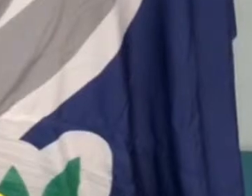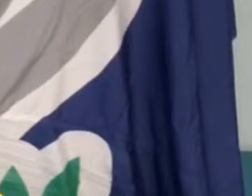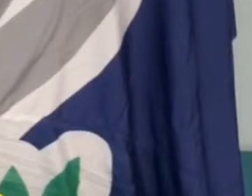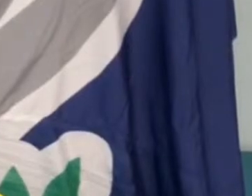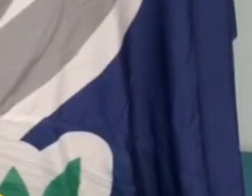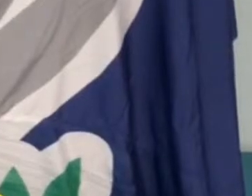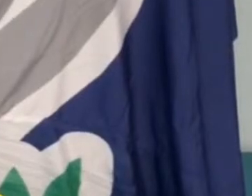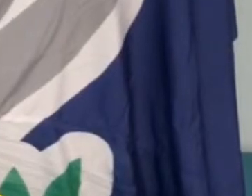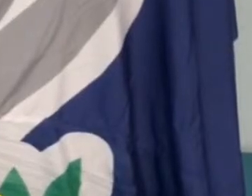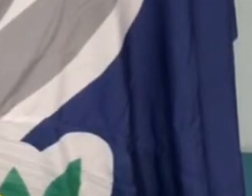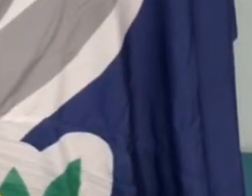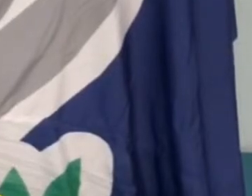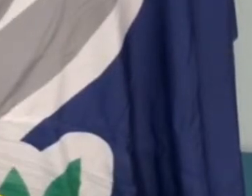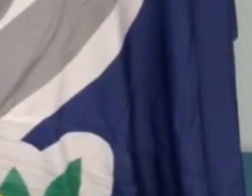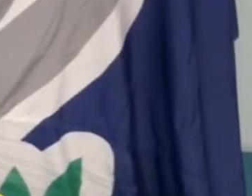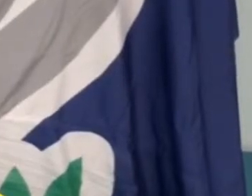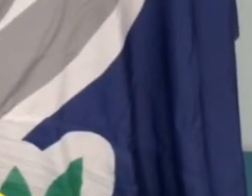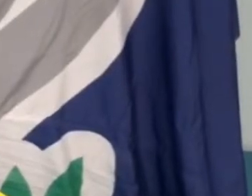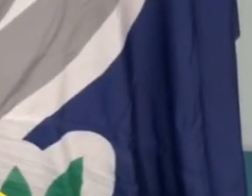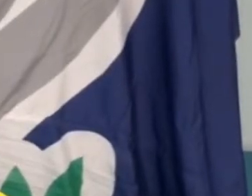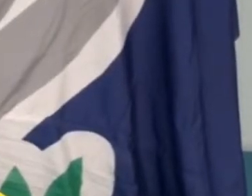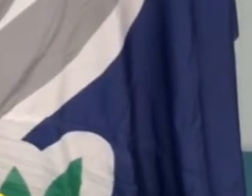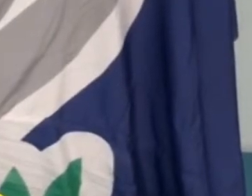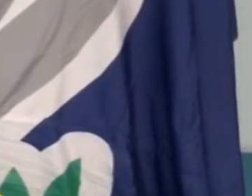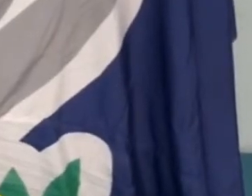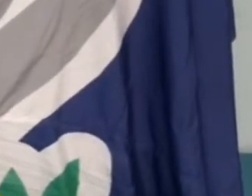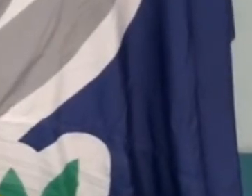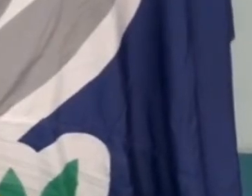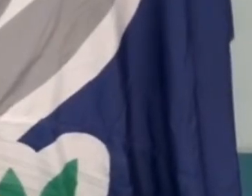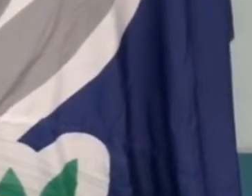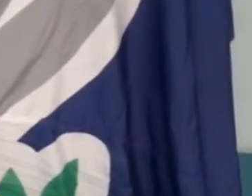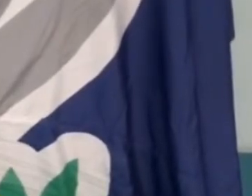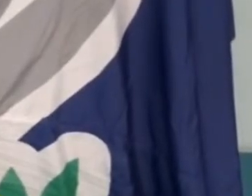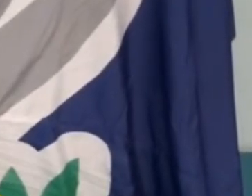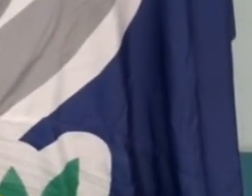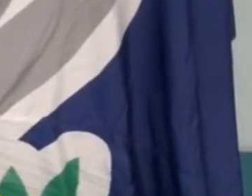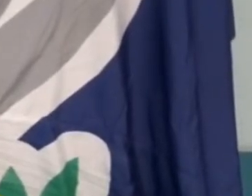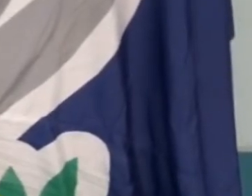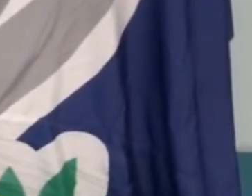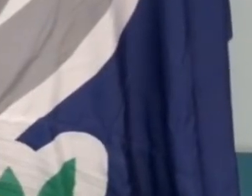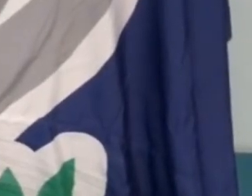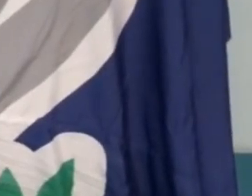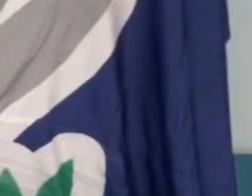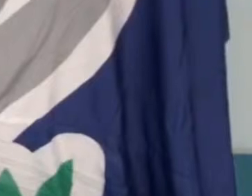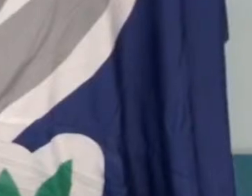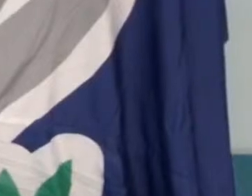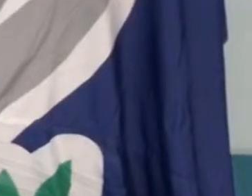Eu tenho pai que não tem, que não pode, não, é